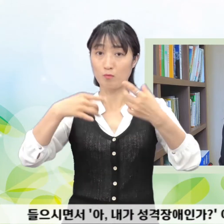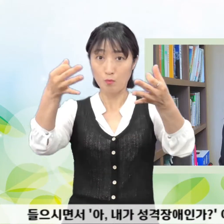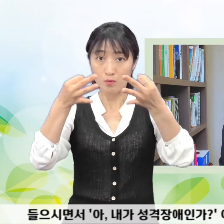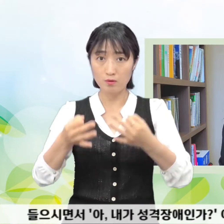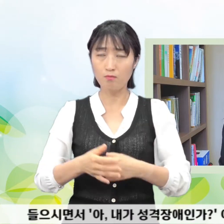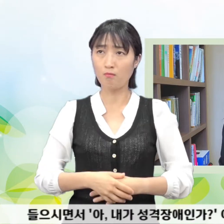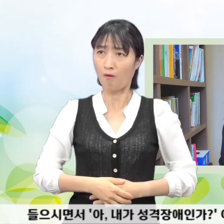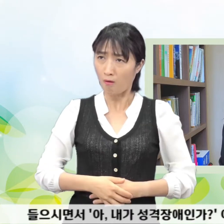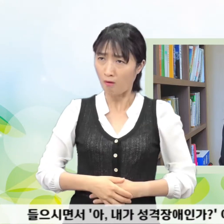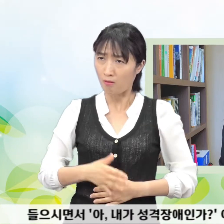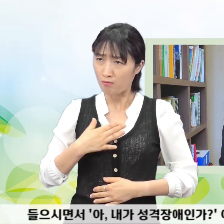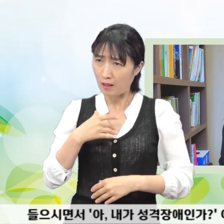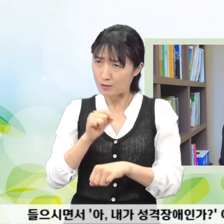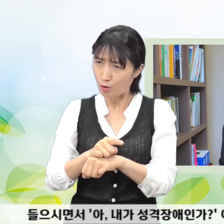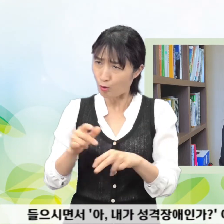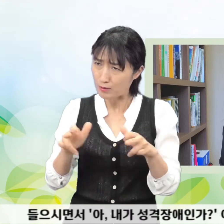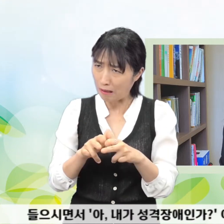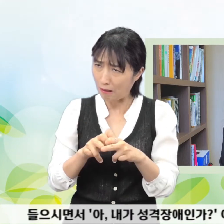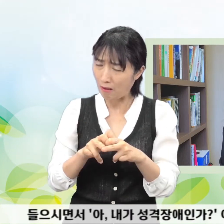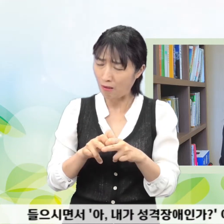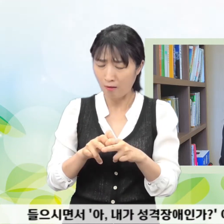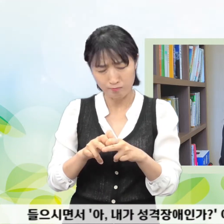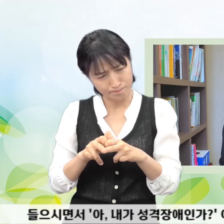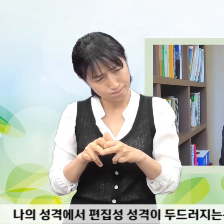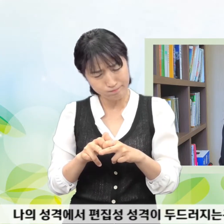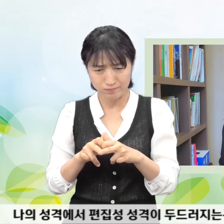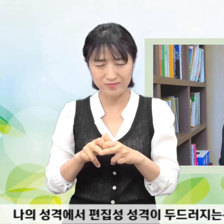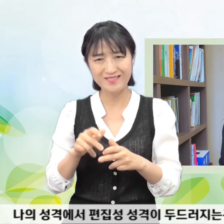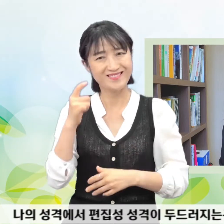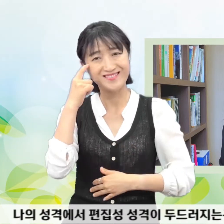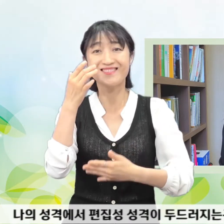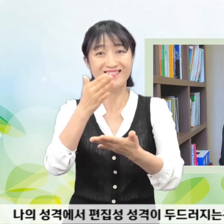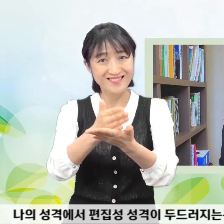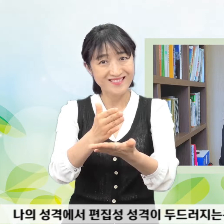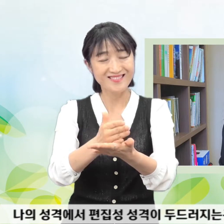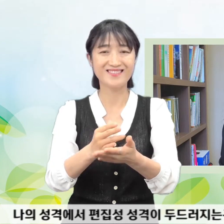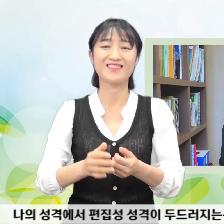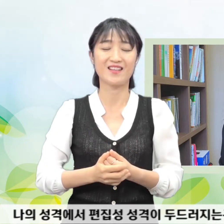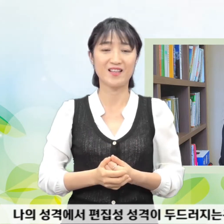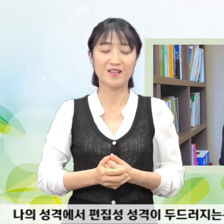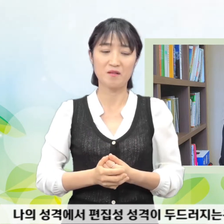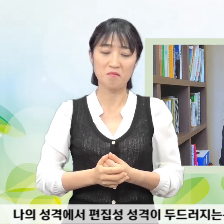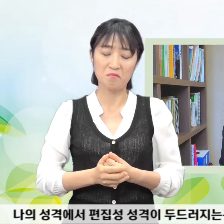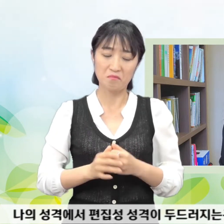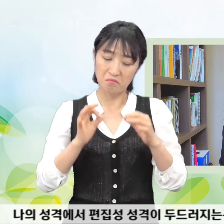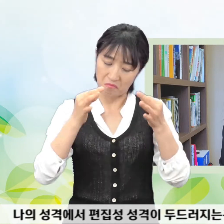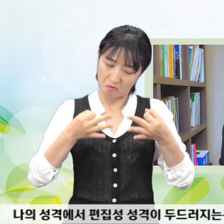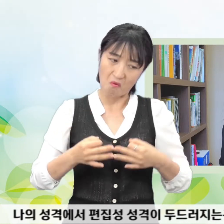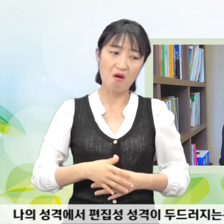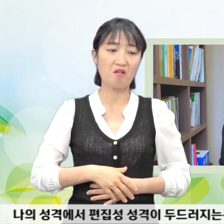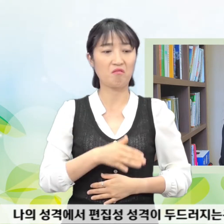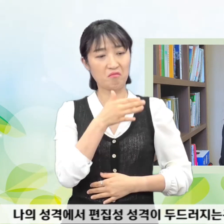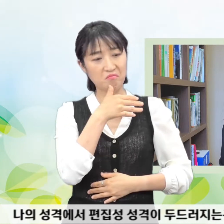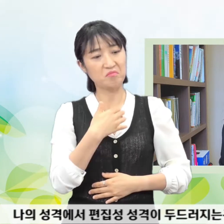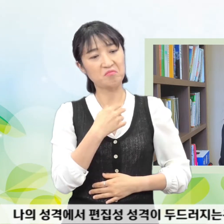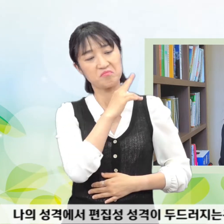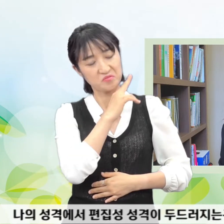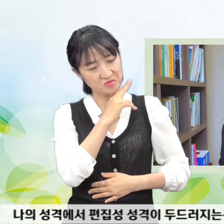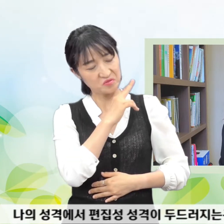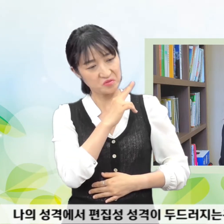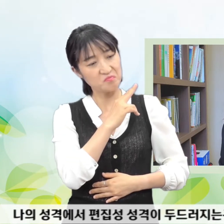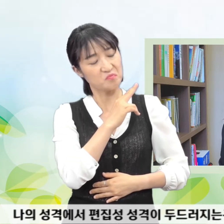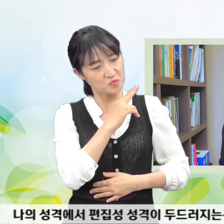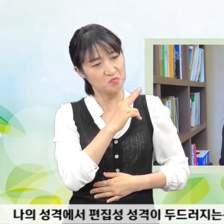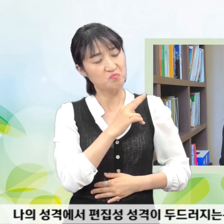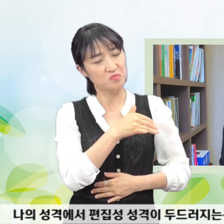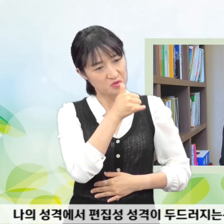들으시면서 내가 성격 장애인가? 이렇게 생각하시기보다는 나의 성격에서 편집적인 성격이 좀